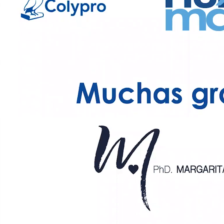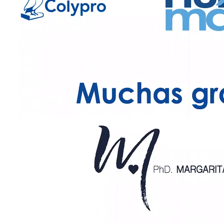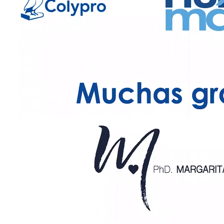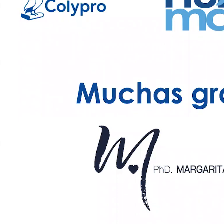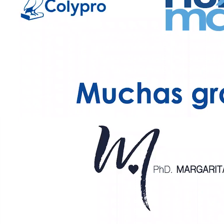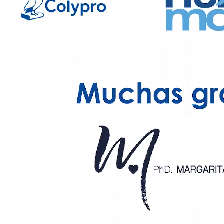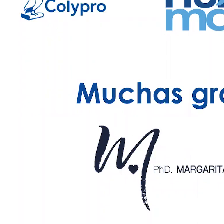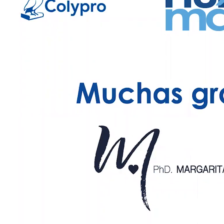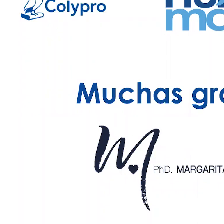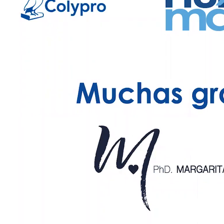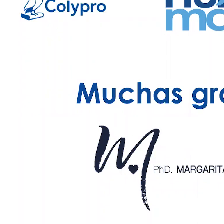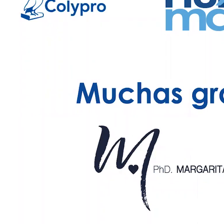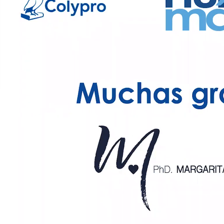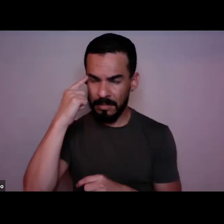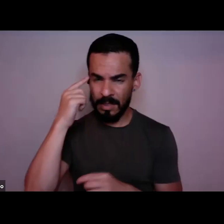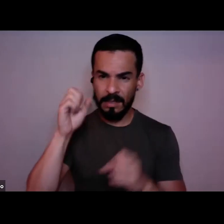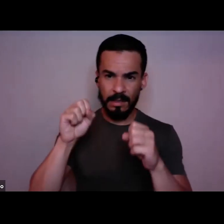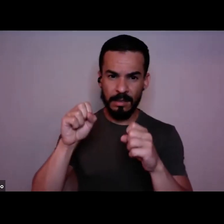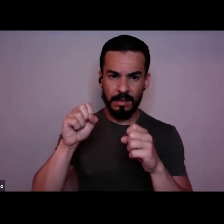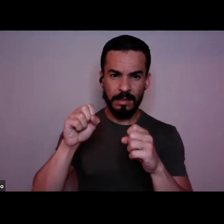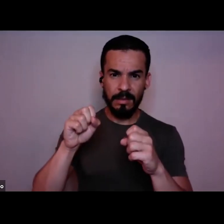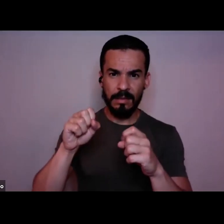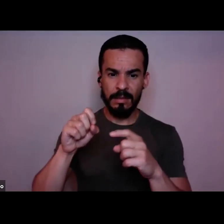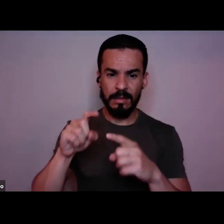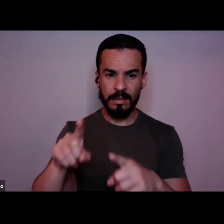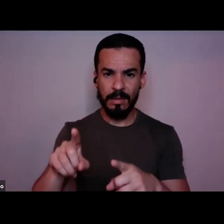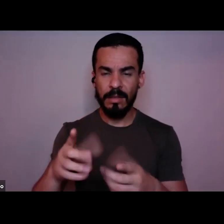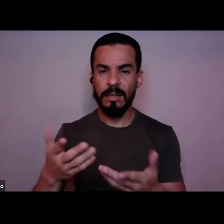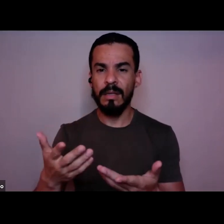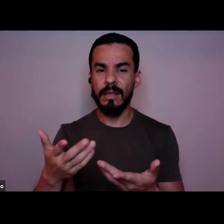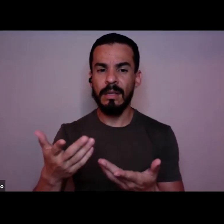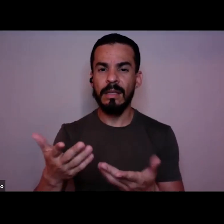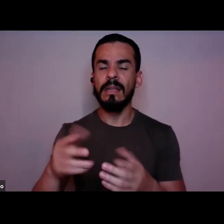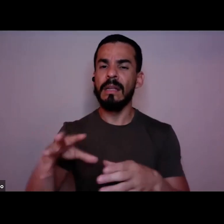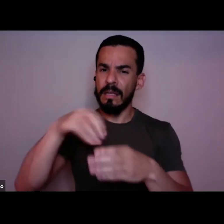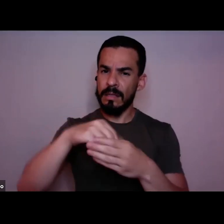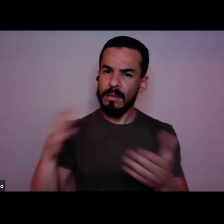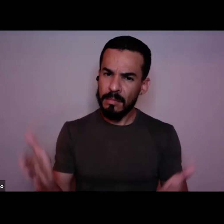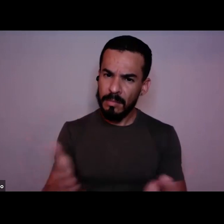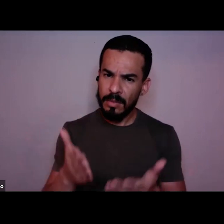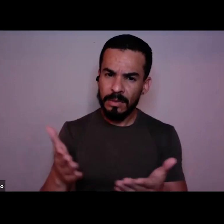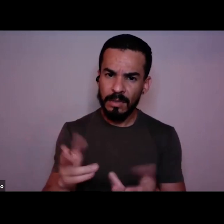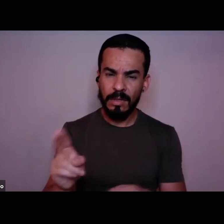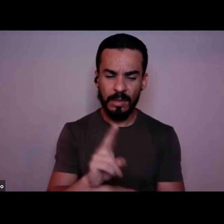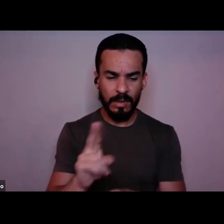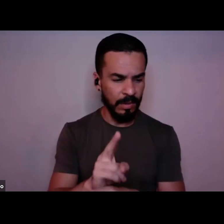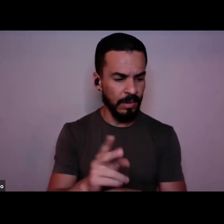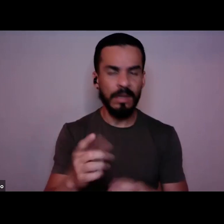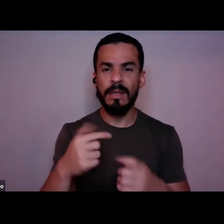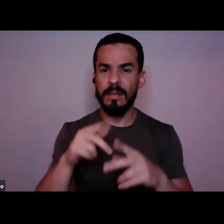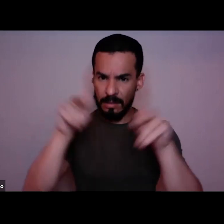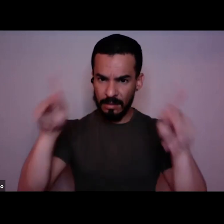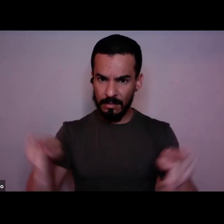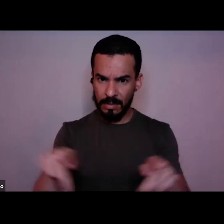dice considera que la educación en tiempos de pandemia está incentivando el uso de pantallas